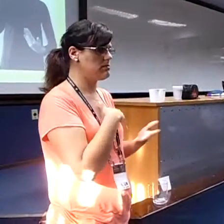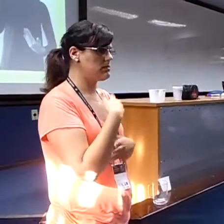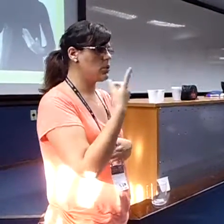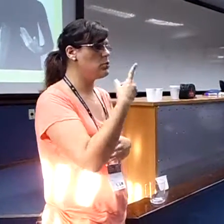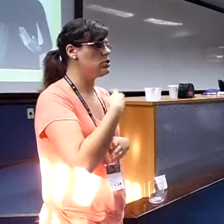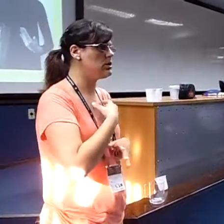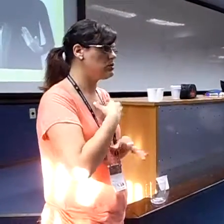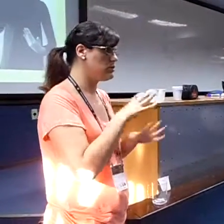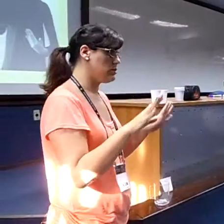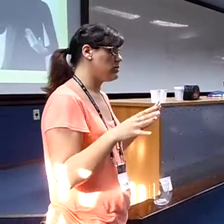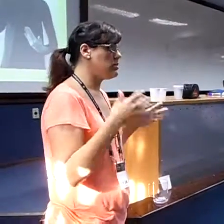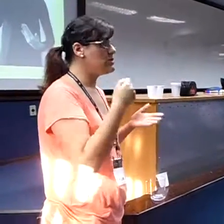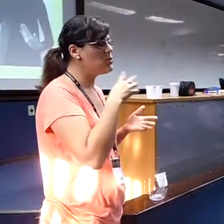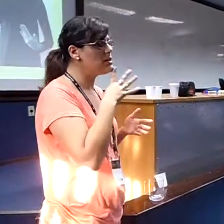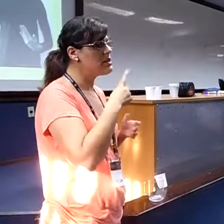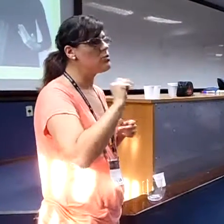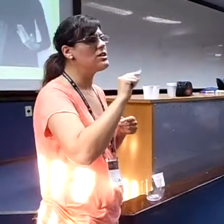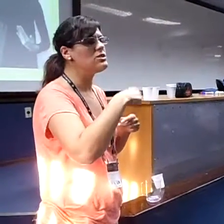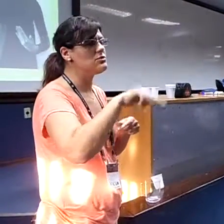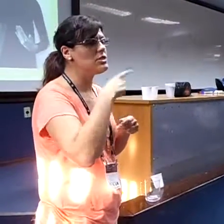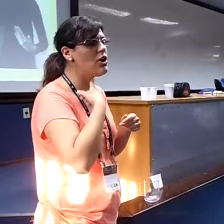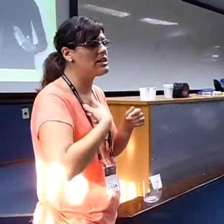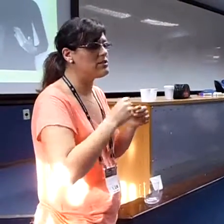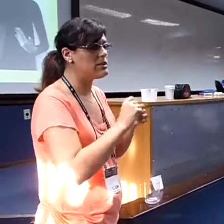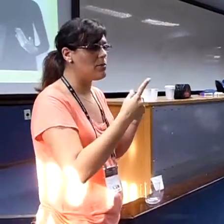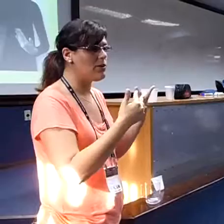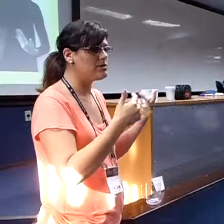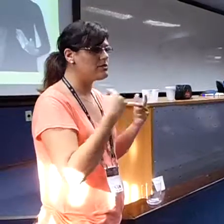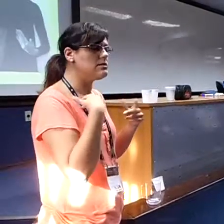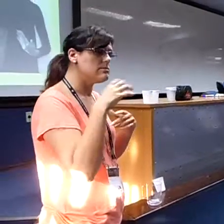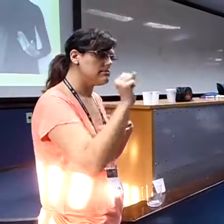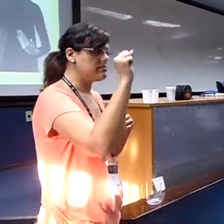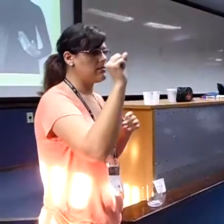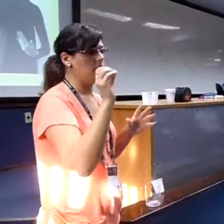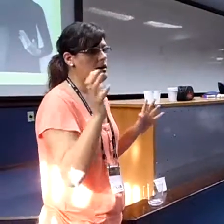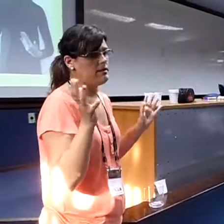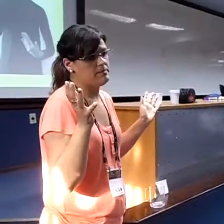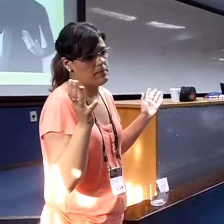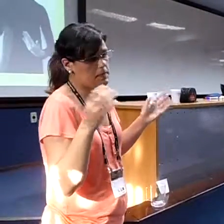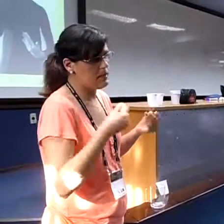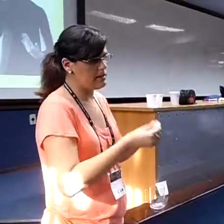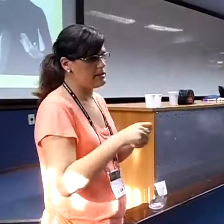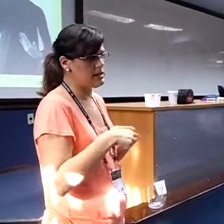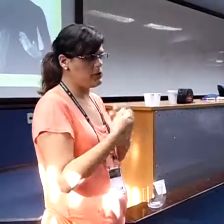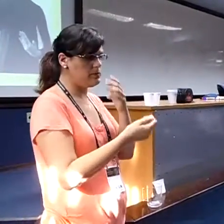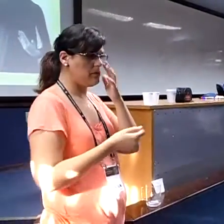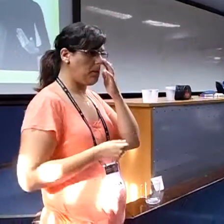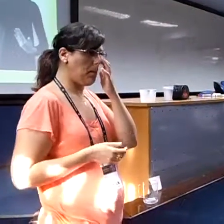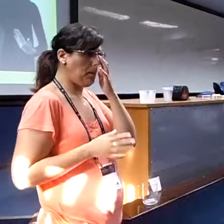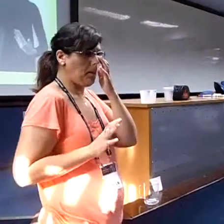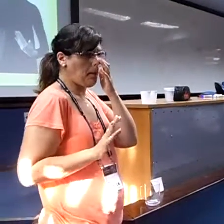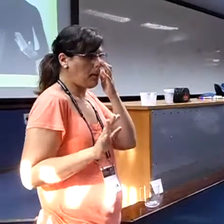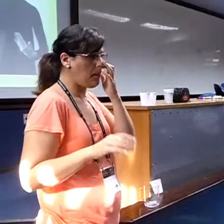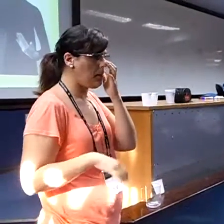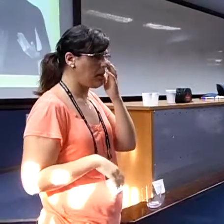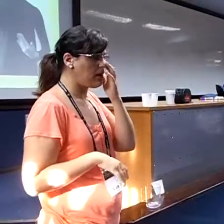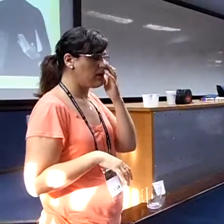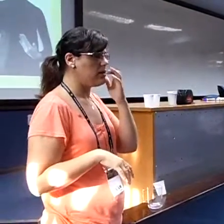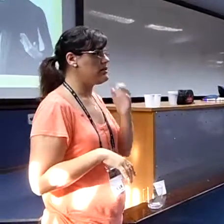é alguma característica, né, que é da pessoa, marcante da pessoa, alguma coisa que vocês gostem, enfim. É